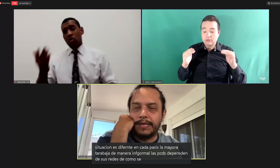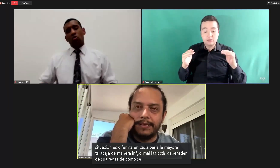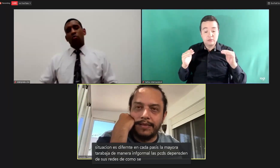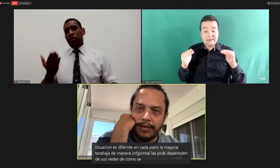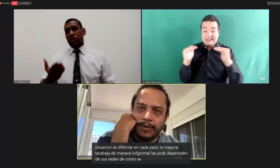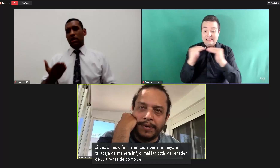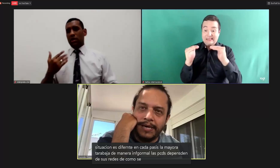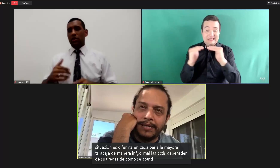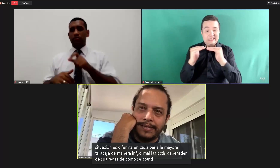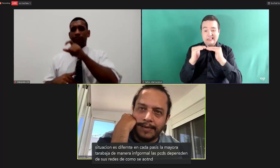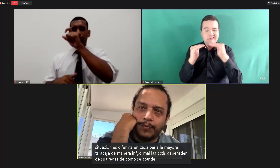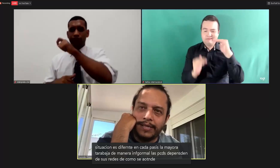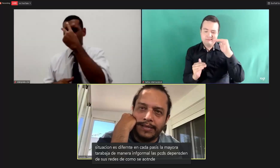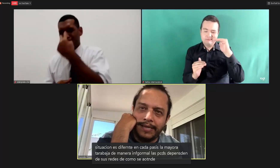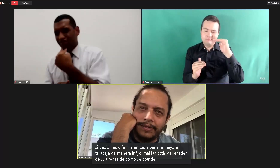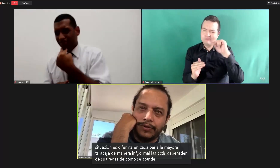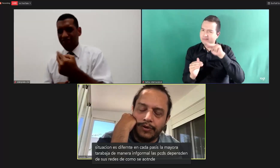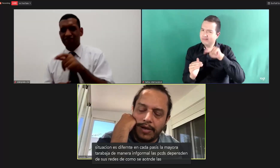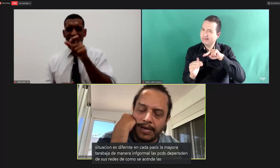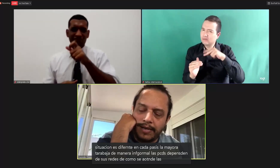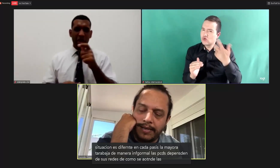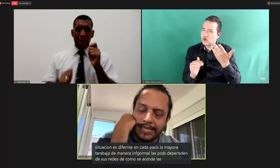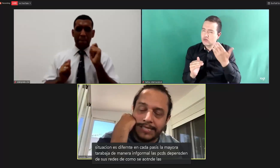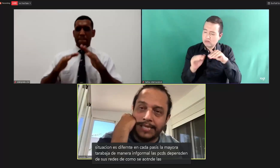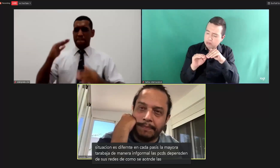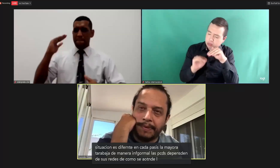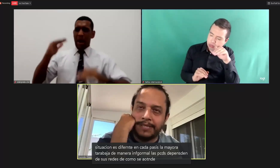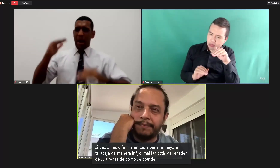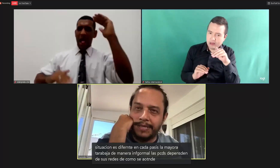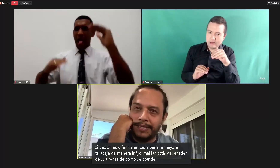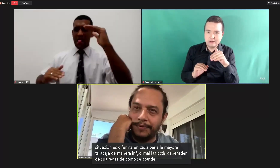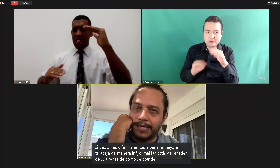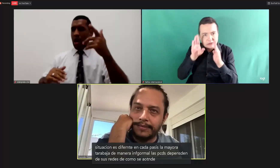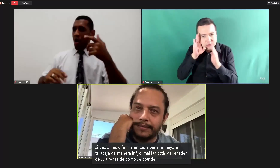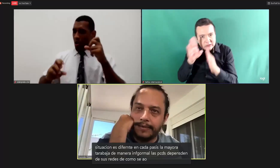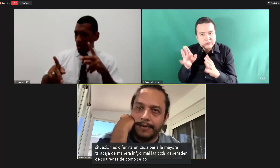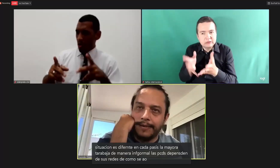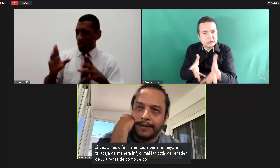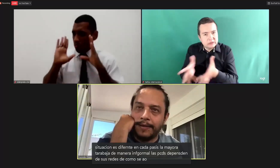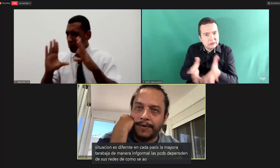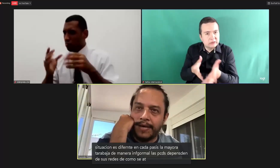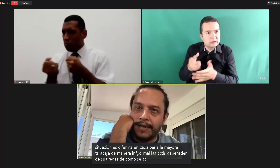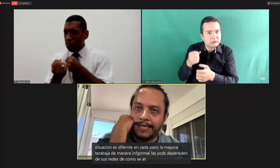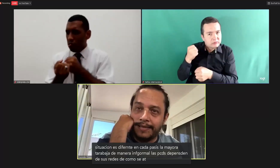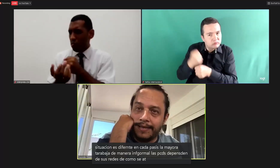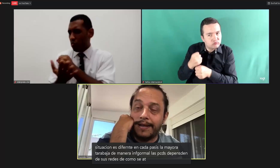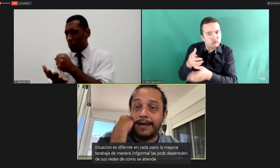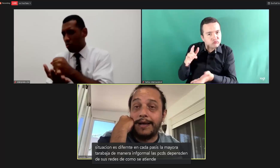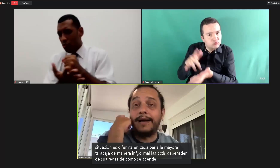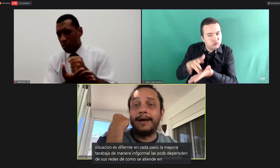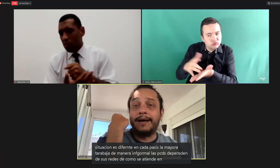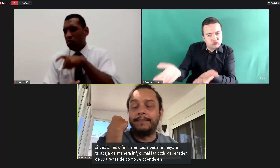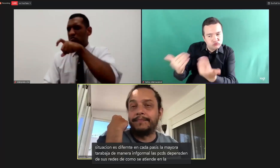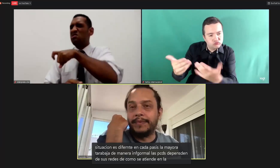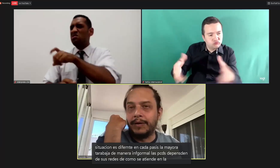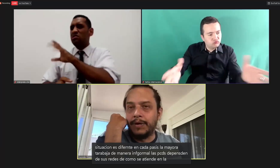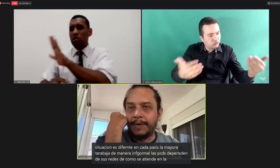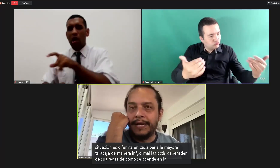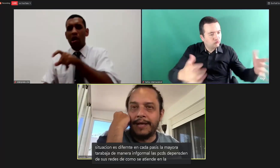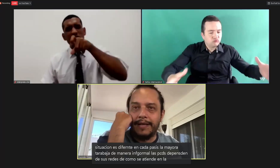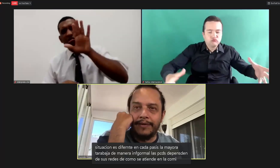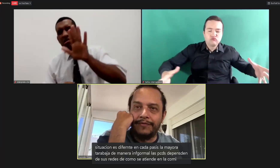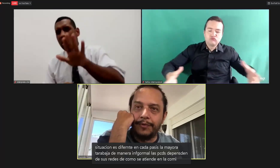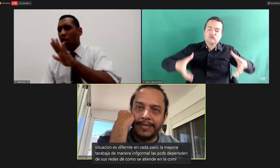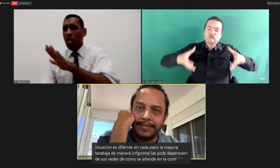y, de alguna manera, estar muy atento a las etapas participativas que van a atender a, de